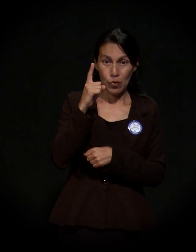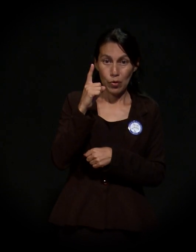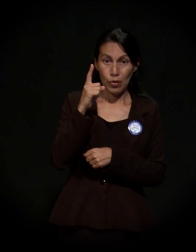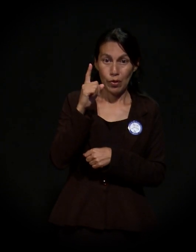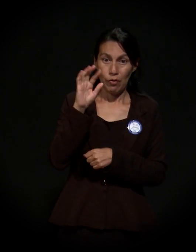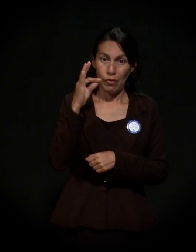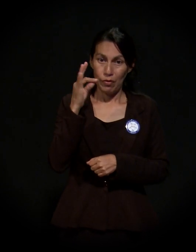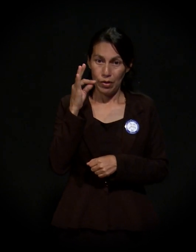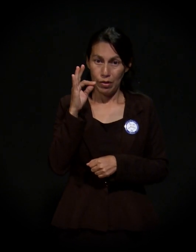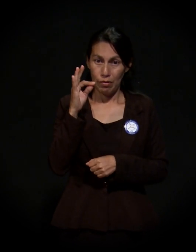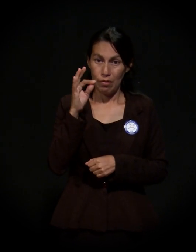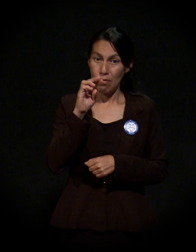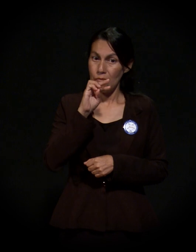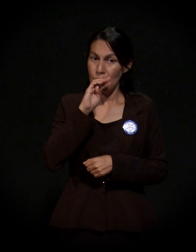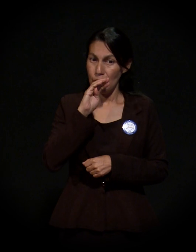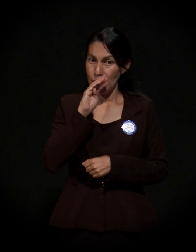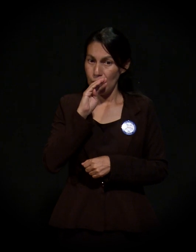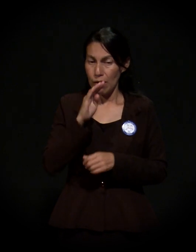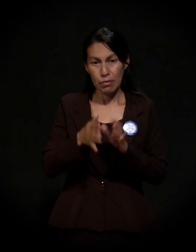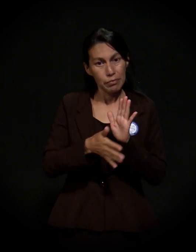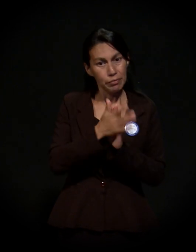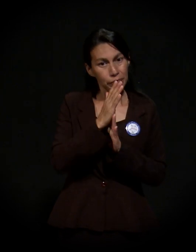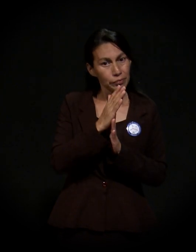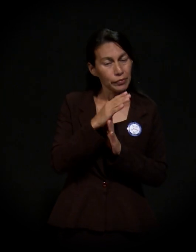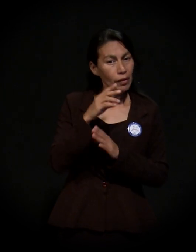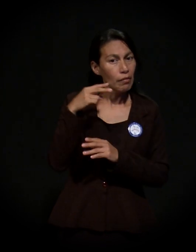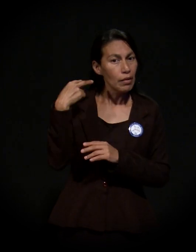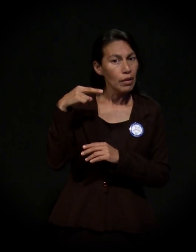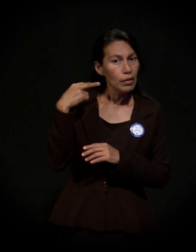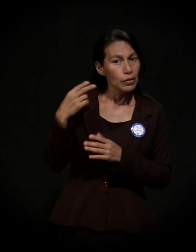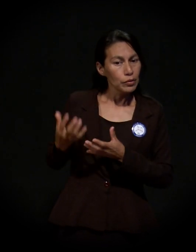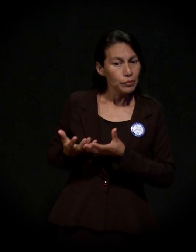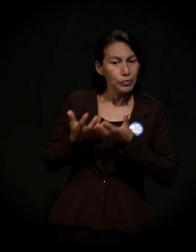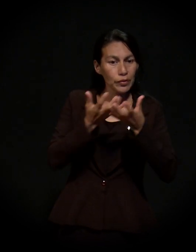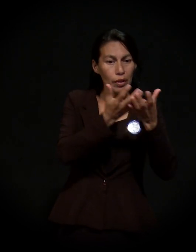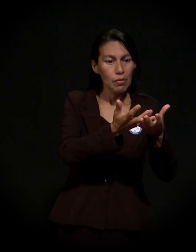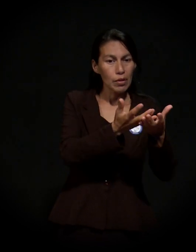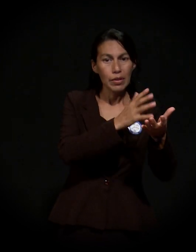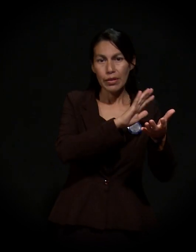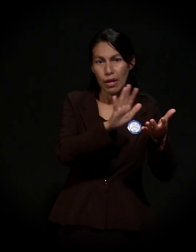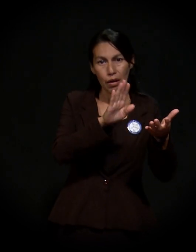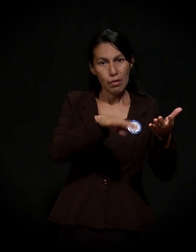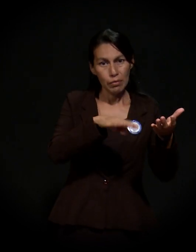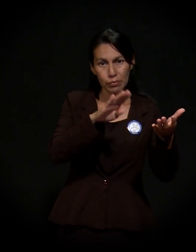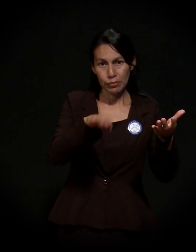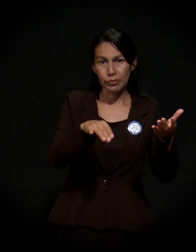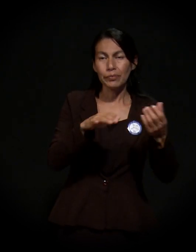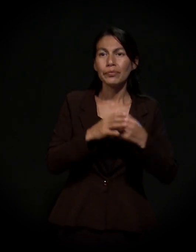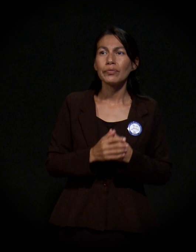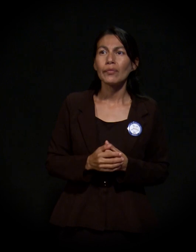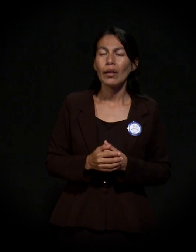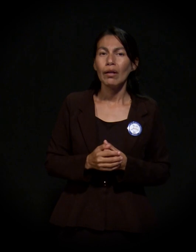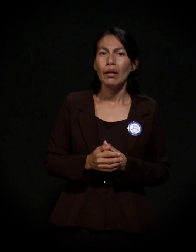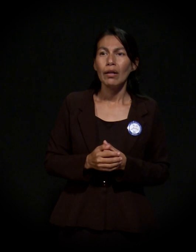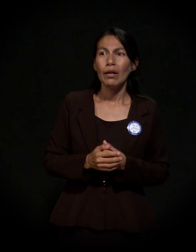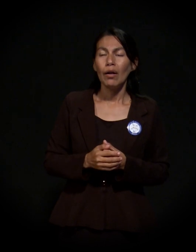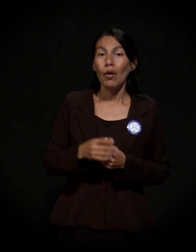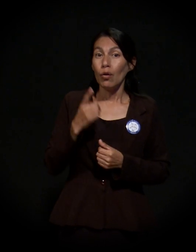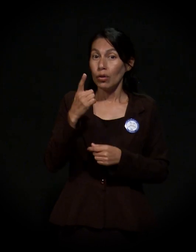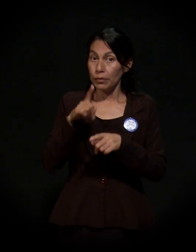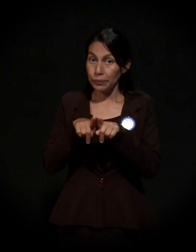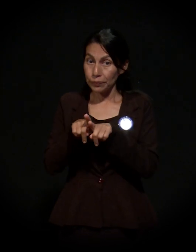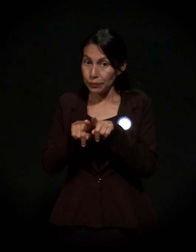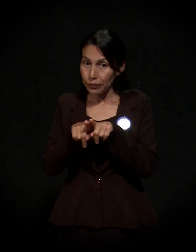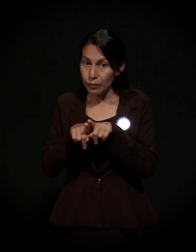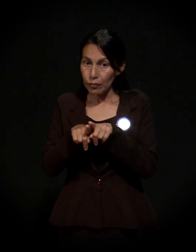nos lleváramos a mamá a Veracruz porque ya iba a morir. Así que uno de mis